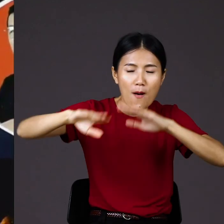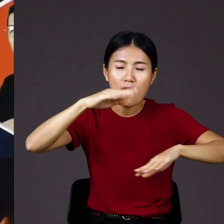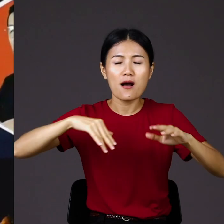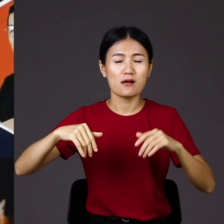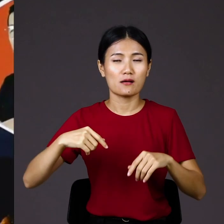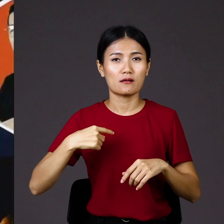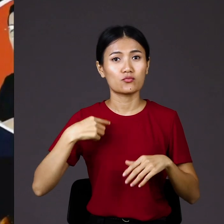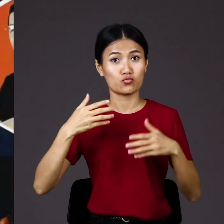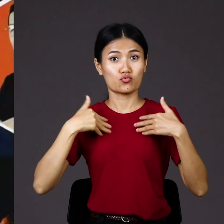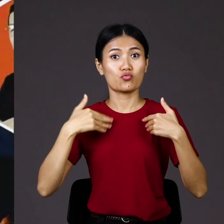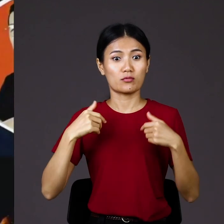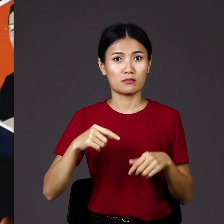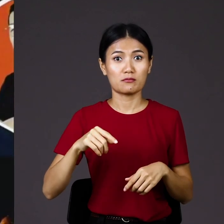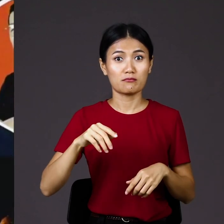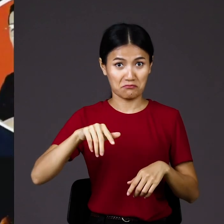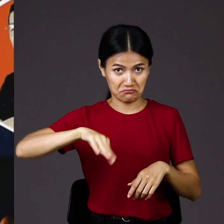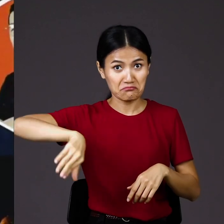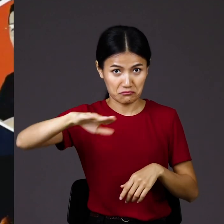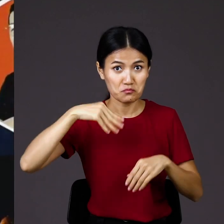บการณ์เดียวกัน